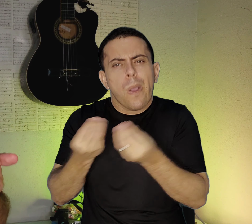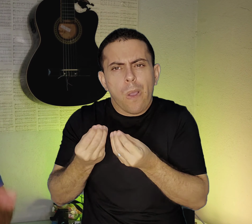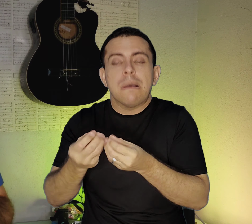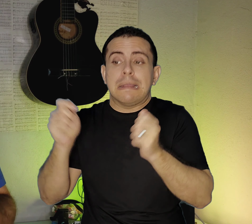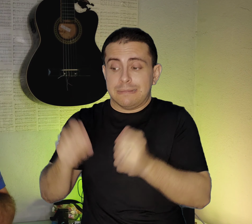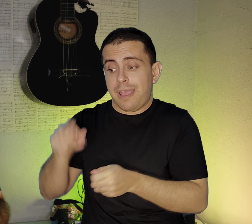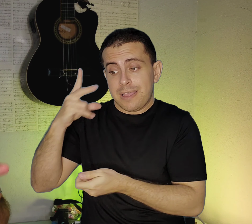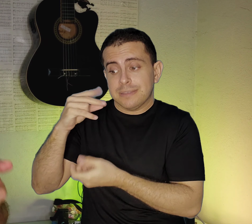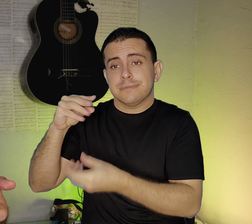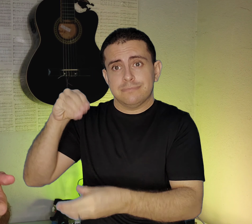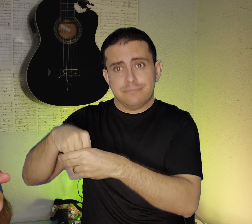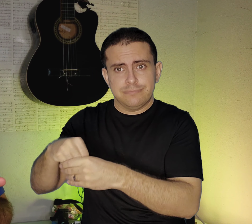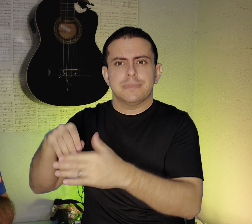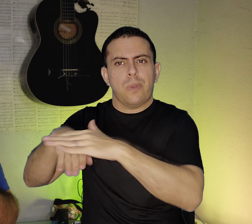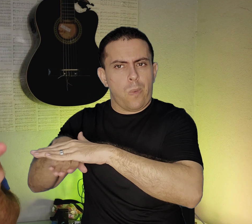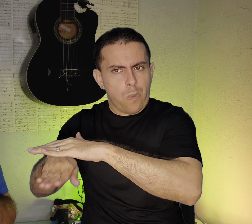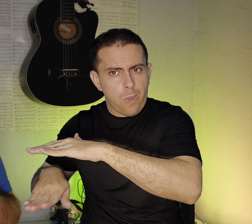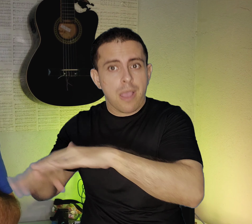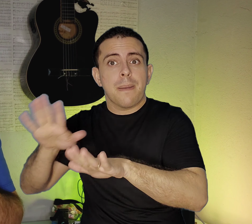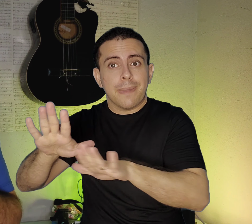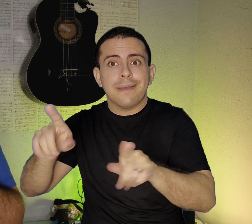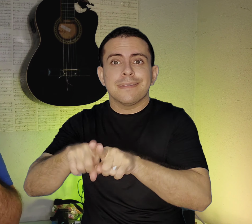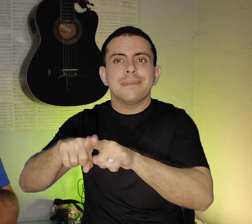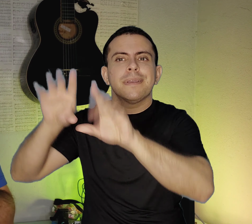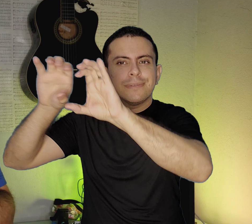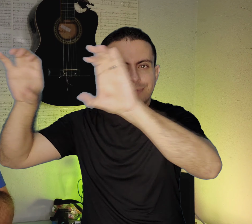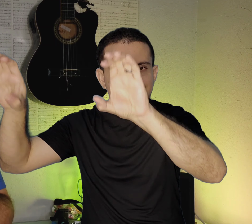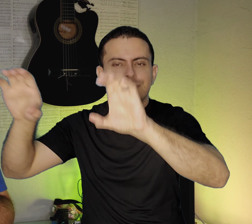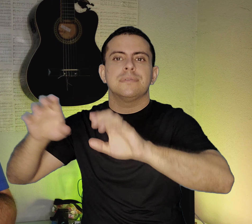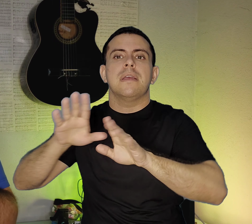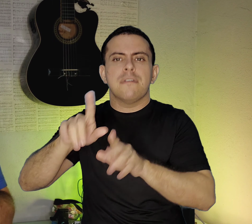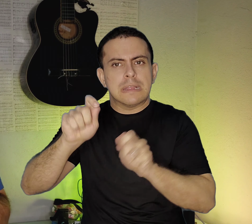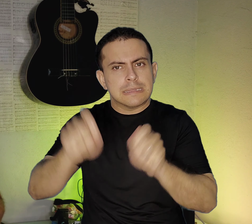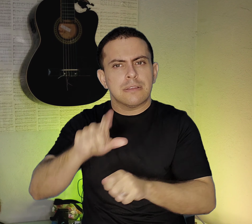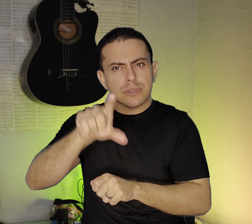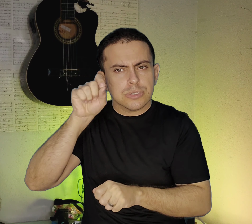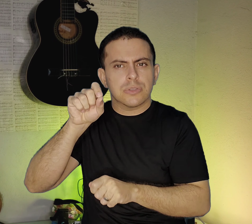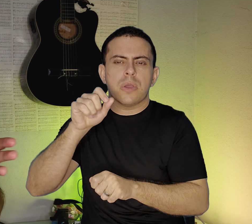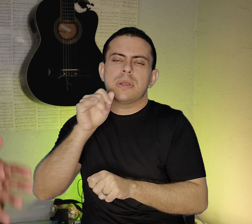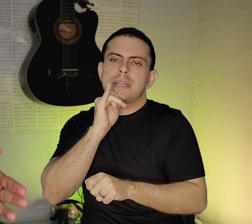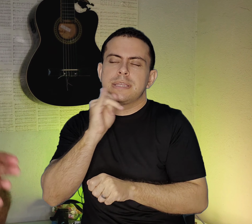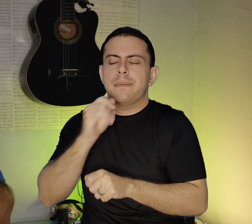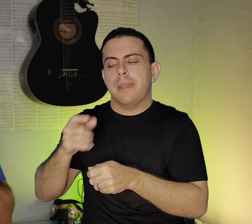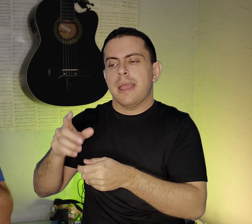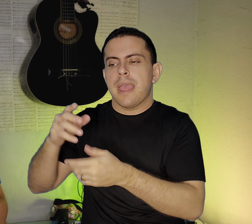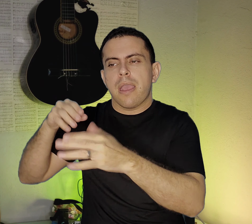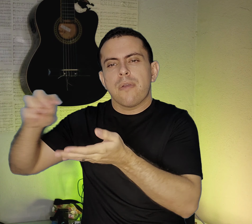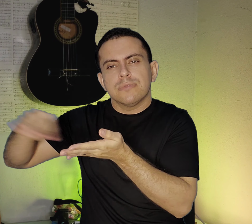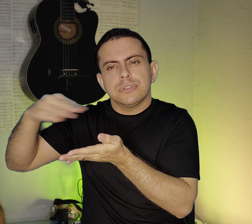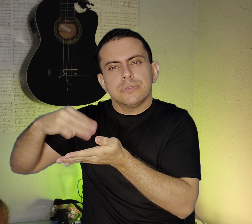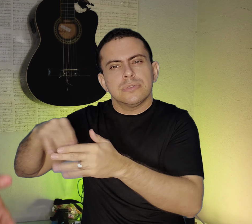ter os arquivos ali salvos no aparelho também mas tem opções que você escolhe, você pode deixar eles ali por apenas